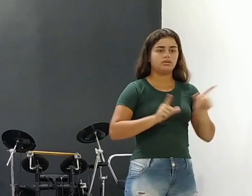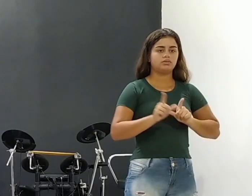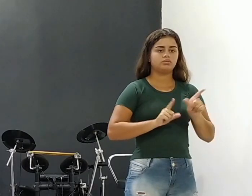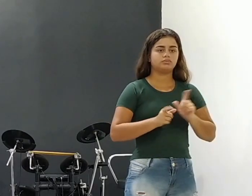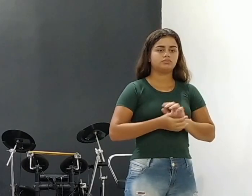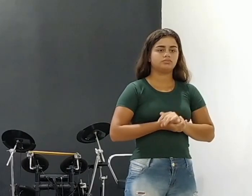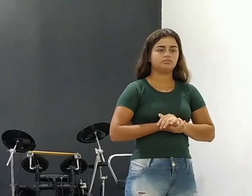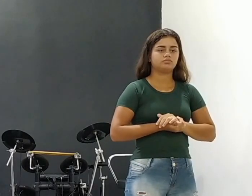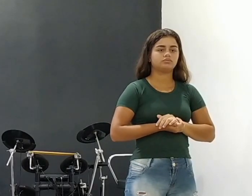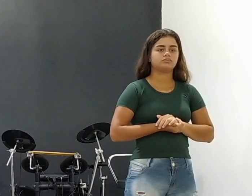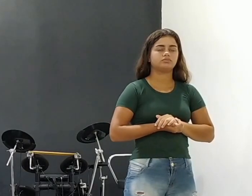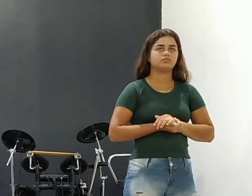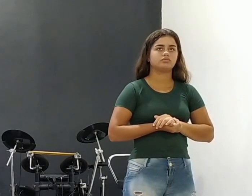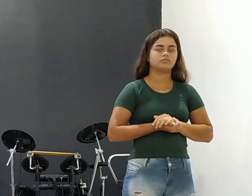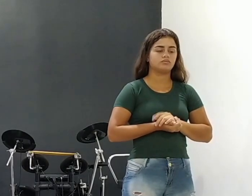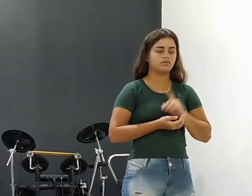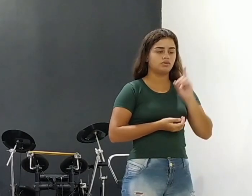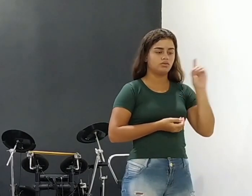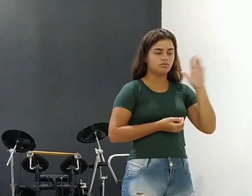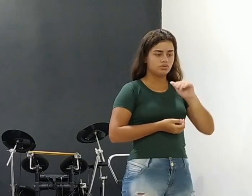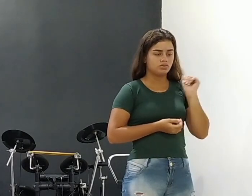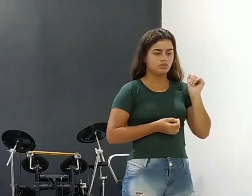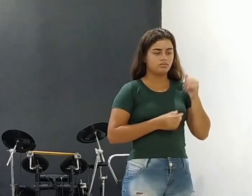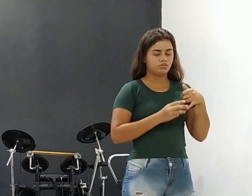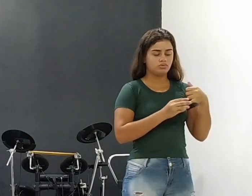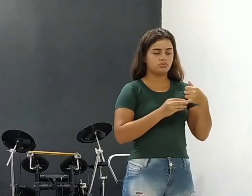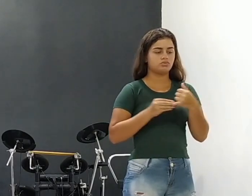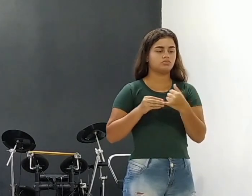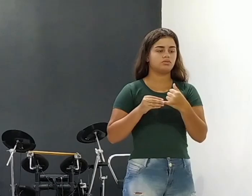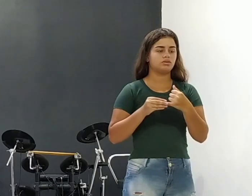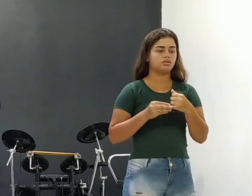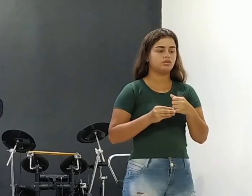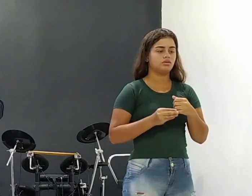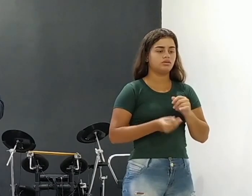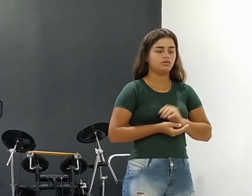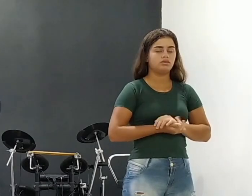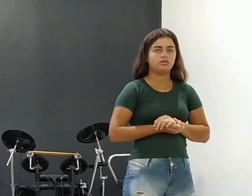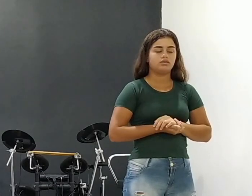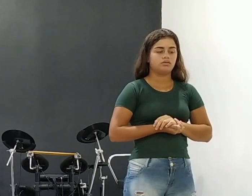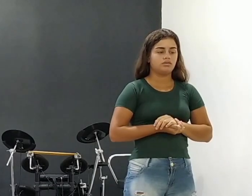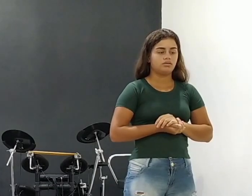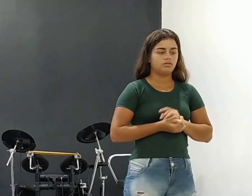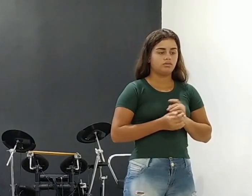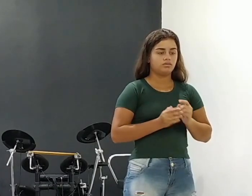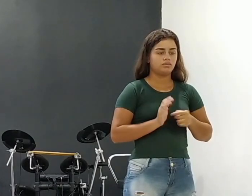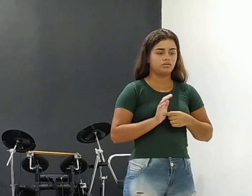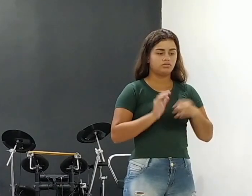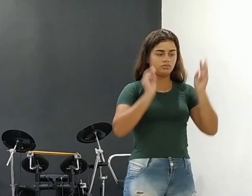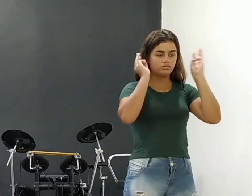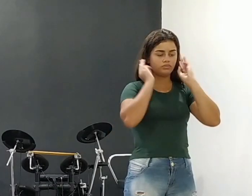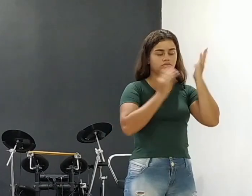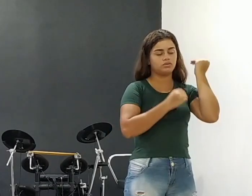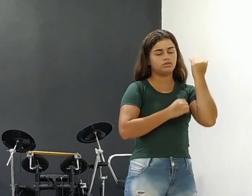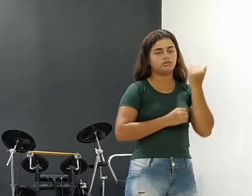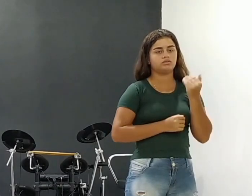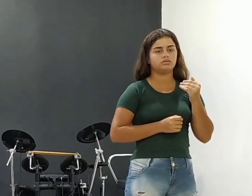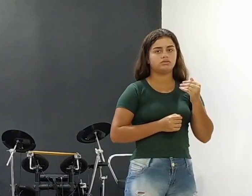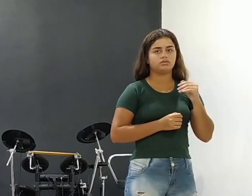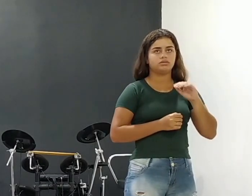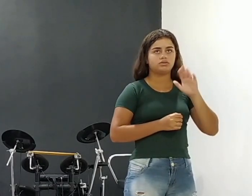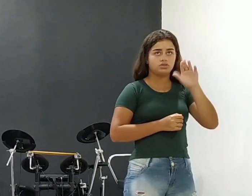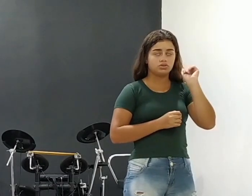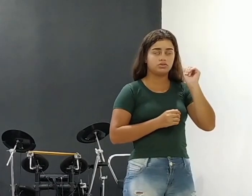chama Josué, o mesmo Deus que apareceu para Moisés lá atrás, chama Josué e fala com ele: